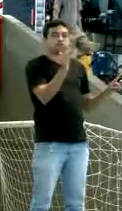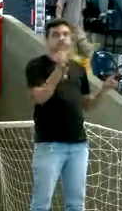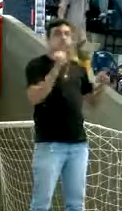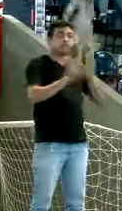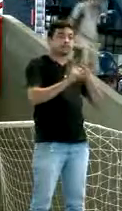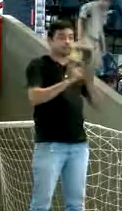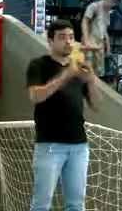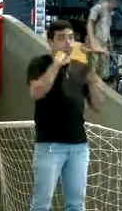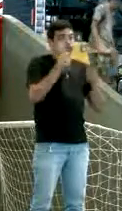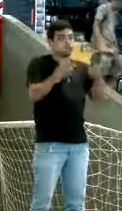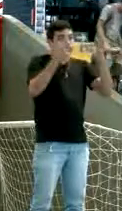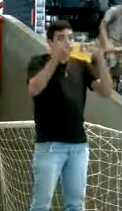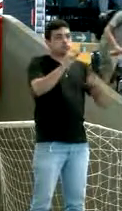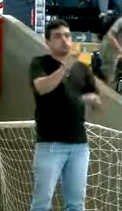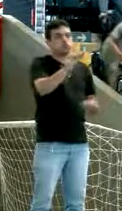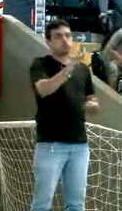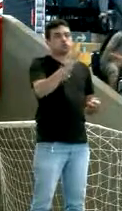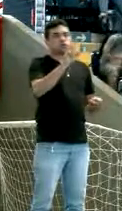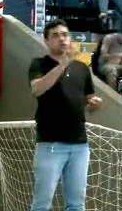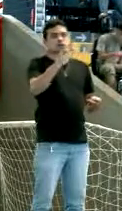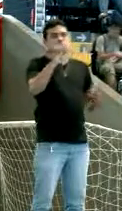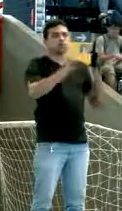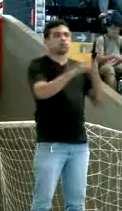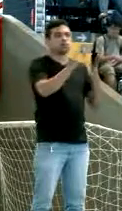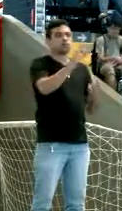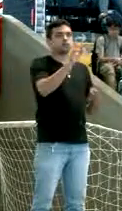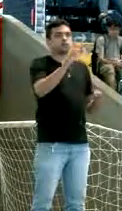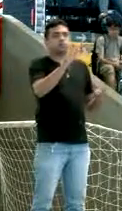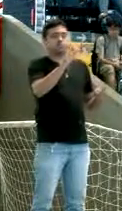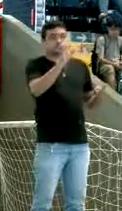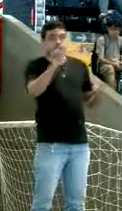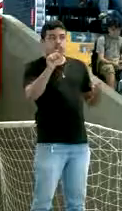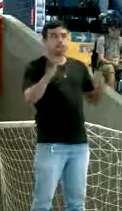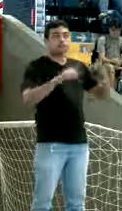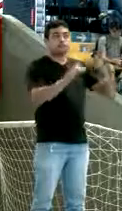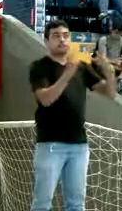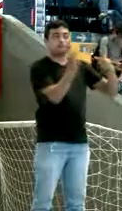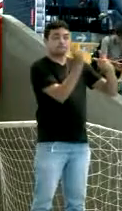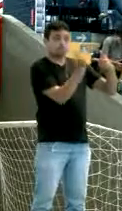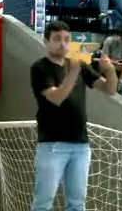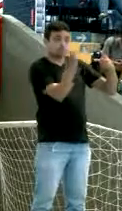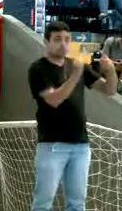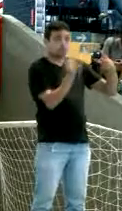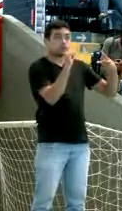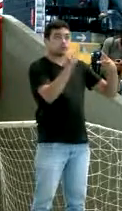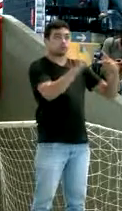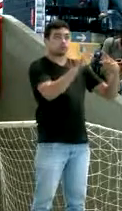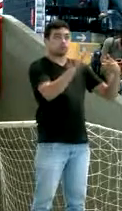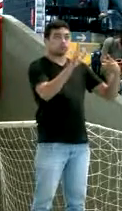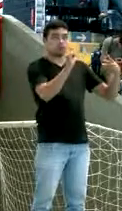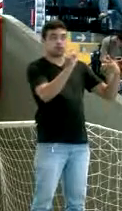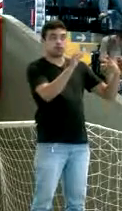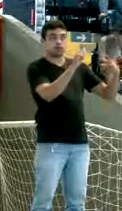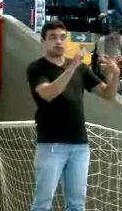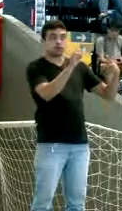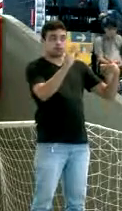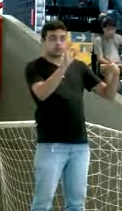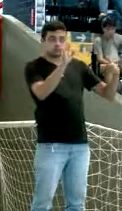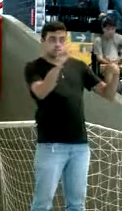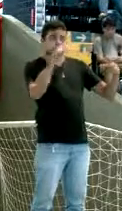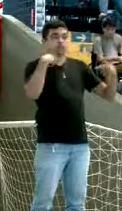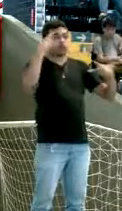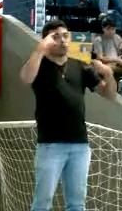ver a pintura surrealista, a pintura dadaísta. A pintura dadaísta, por exemplo, tinha, sabe que